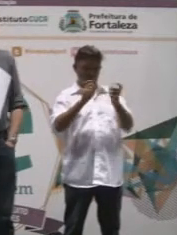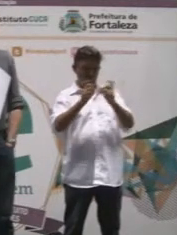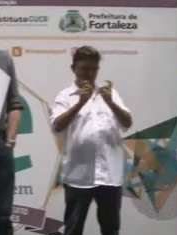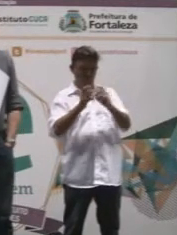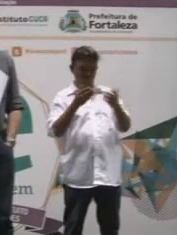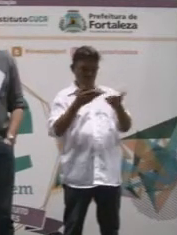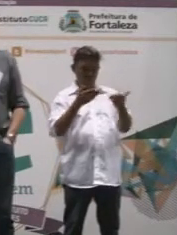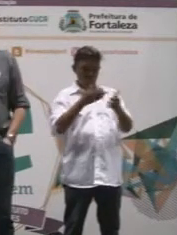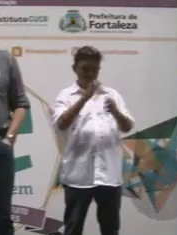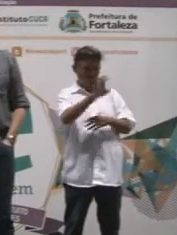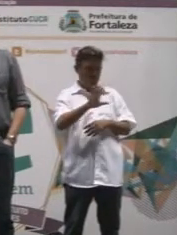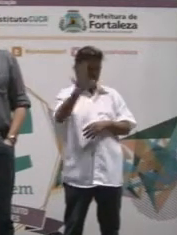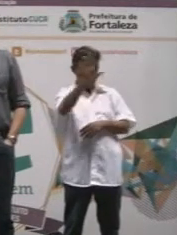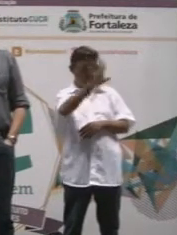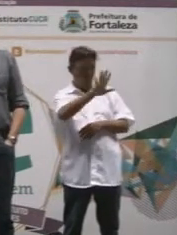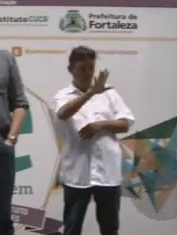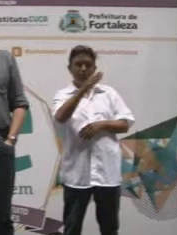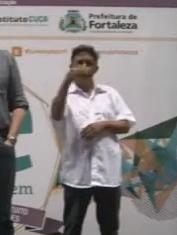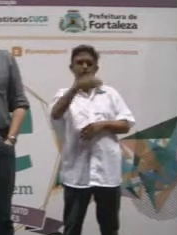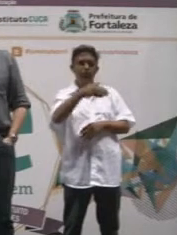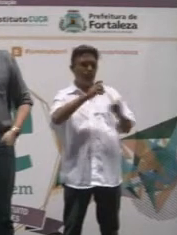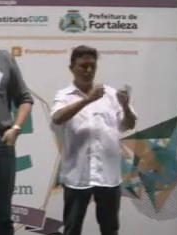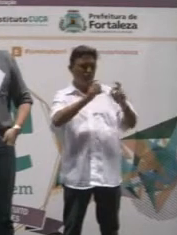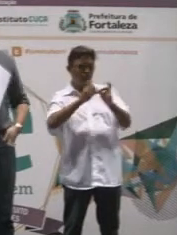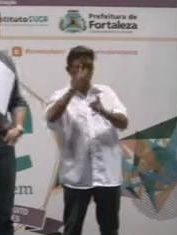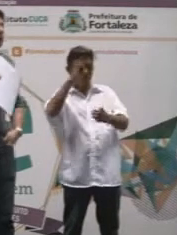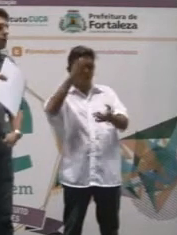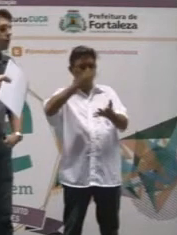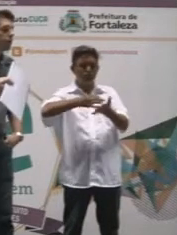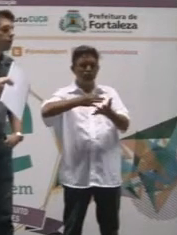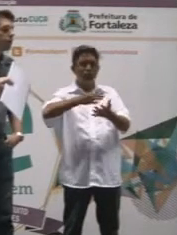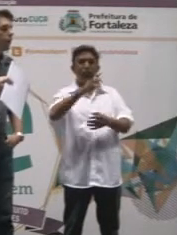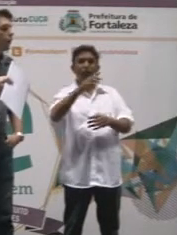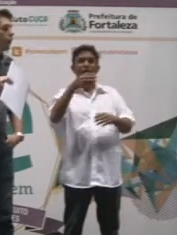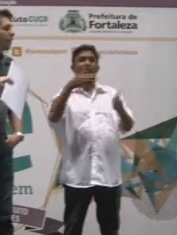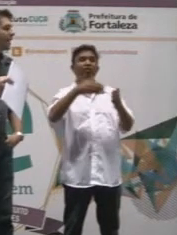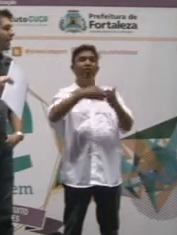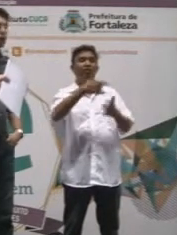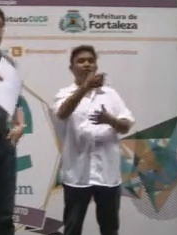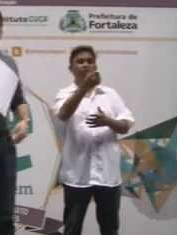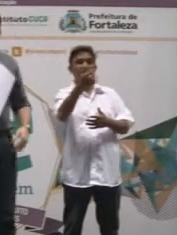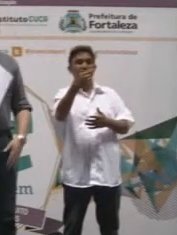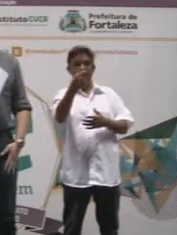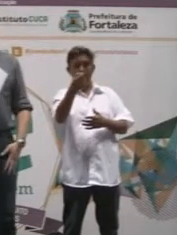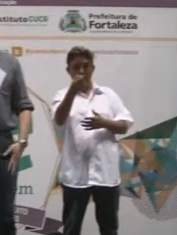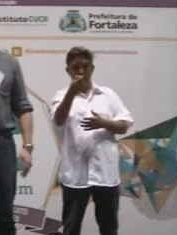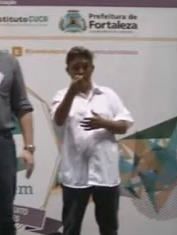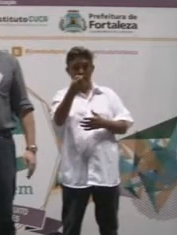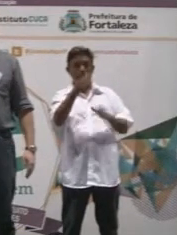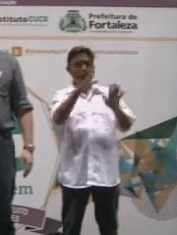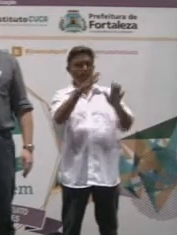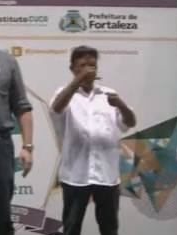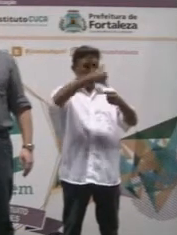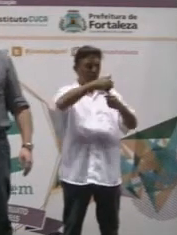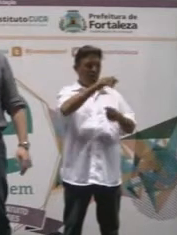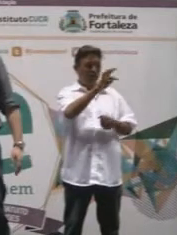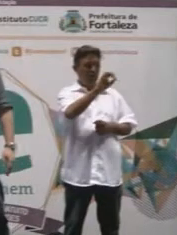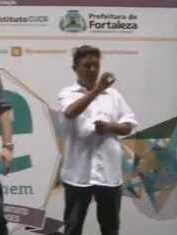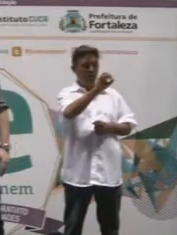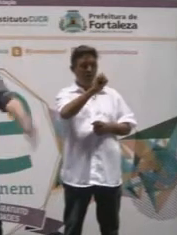esteve agora reunido na Europa, e eles decidiram o seguinte: até 2020, ou deixa de ter combustíveis fósseis, ou nós vamos